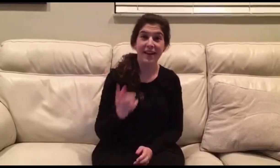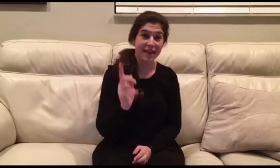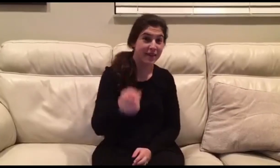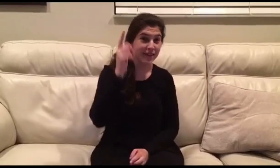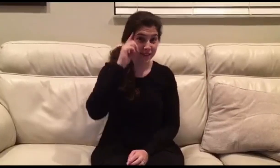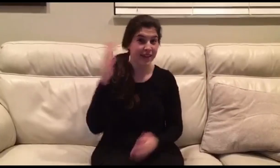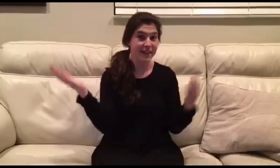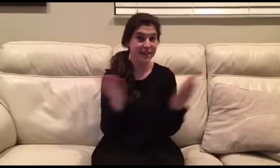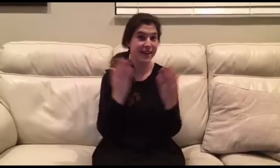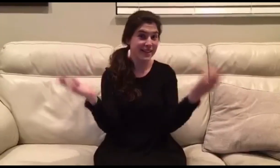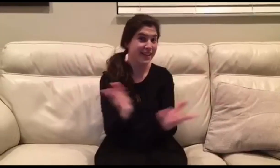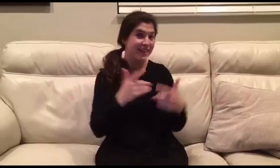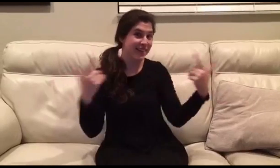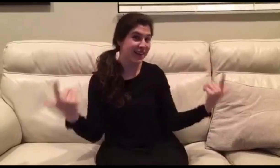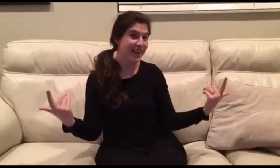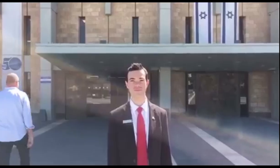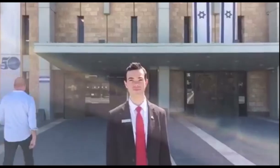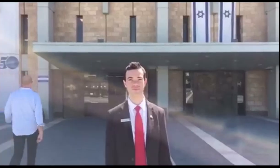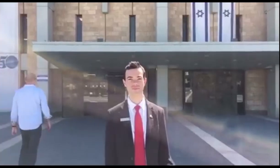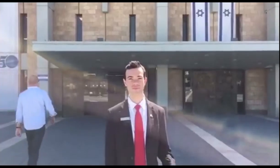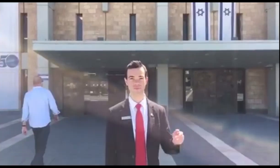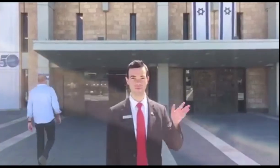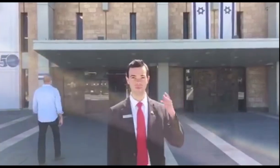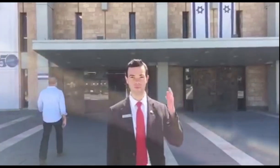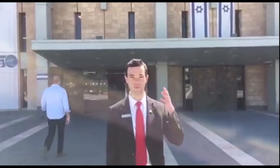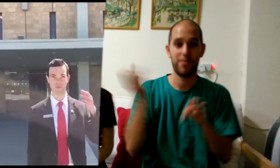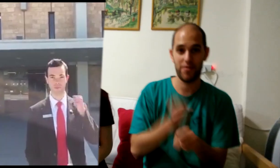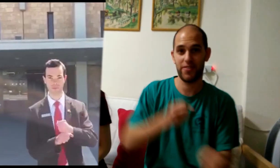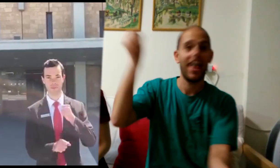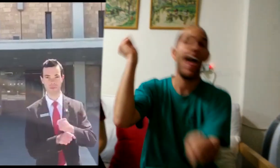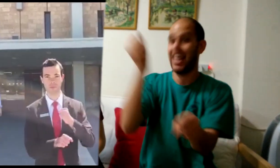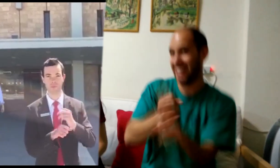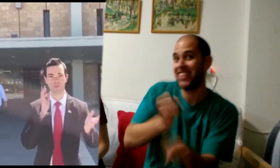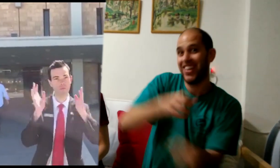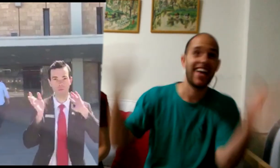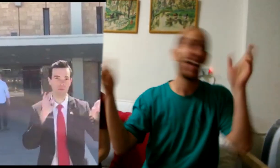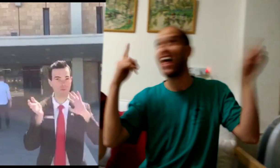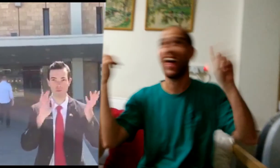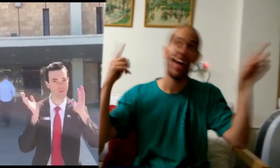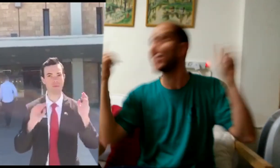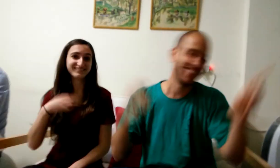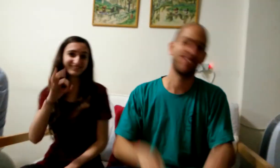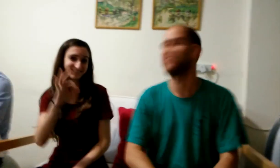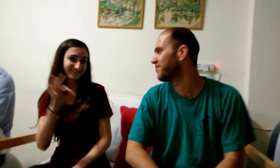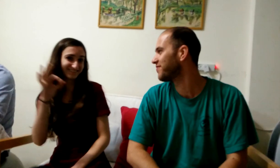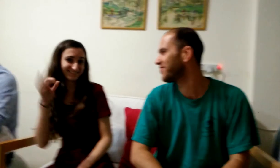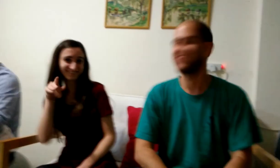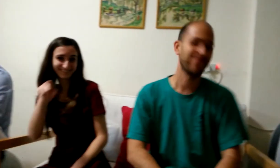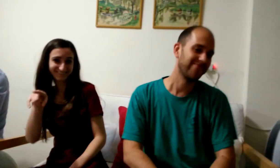אם את יודעת יחסנו לאן אז תלמדי אותי ובואי נעשה בלגן אני היהלום שלך,